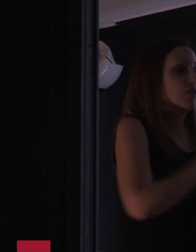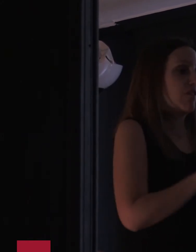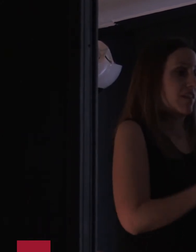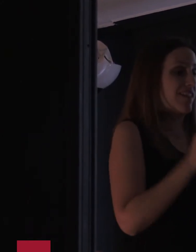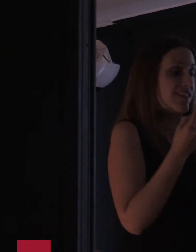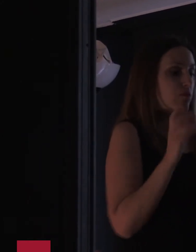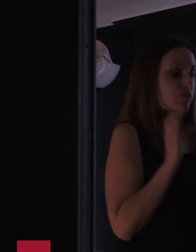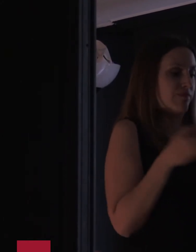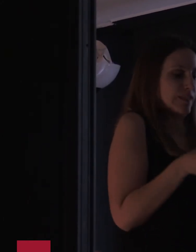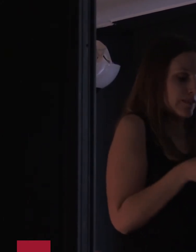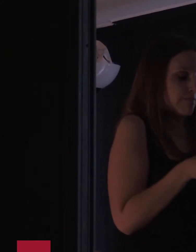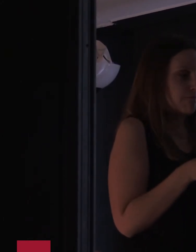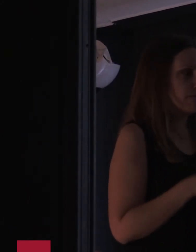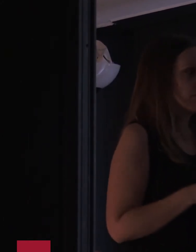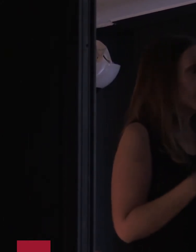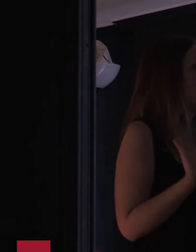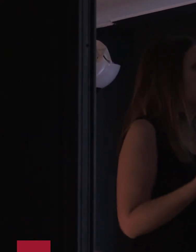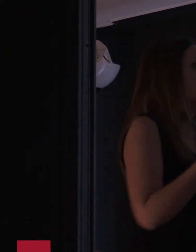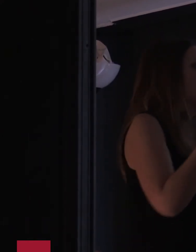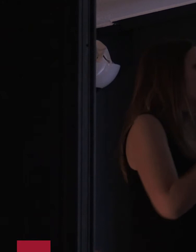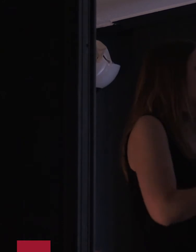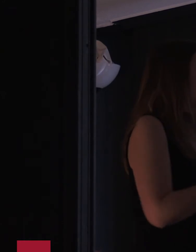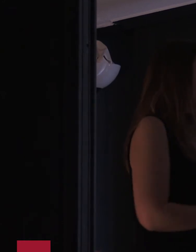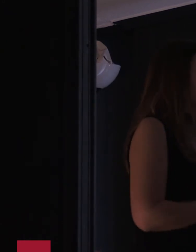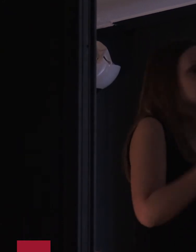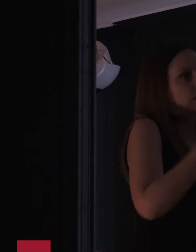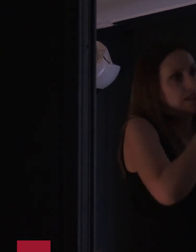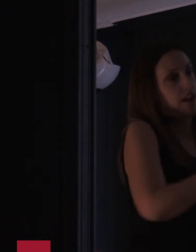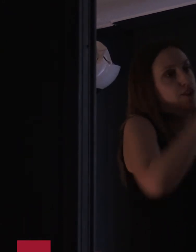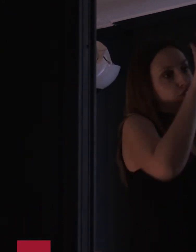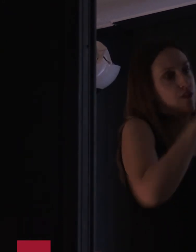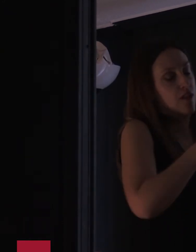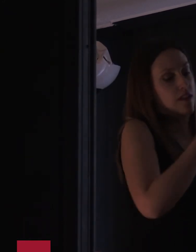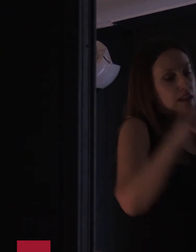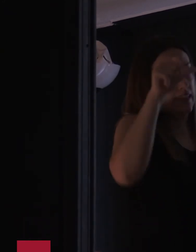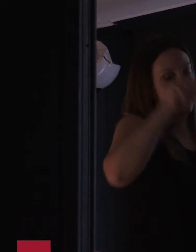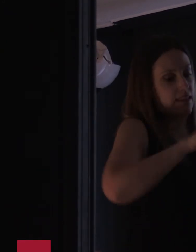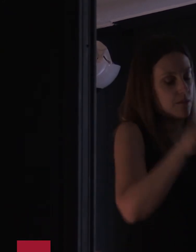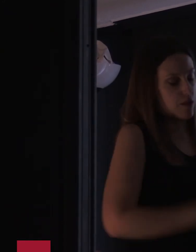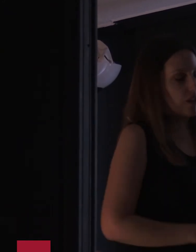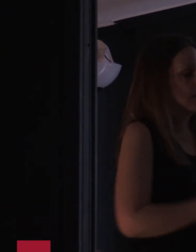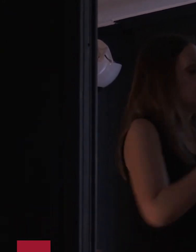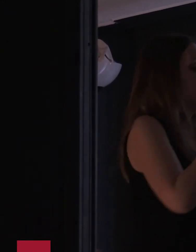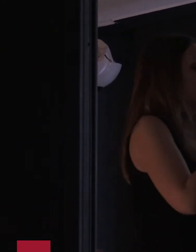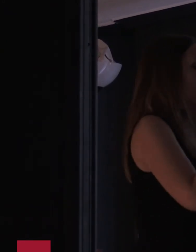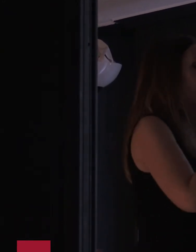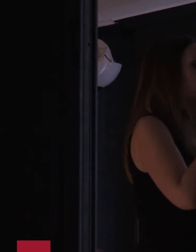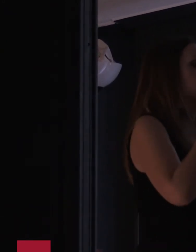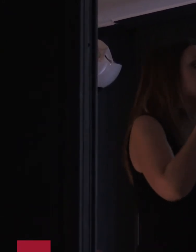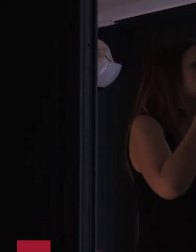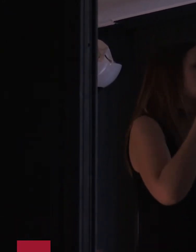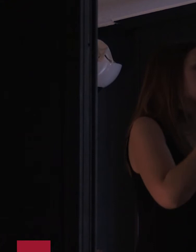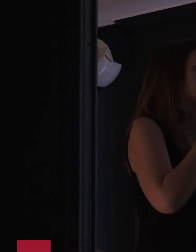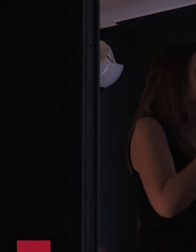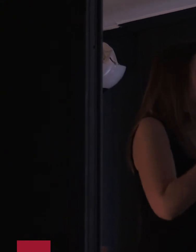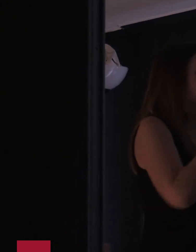que muchas veces, o sea, uno no puede utilizar, es el año, la tabla periódica, hay materiales que son biocompatibles pero no son compatibles